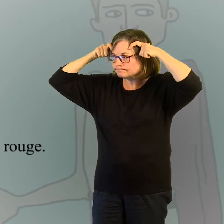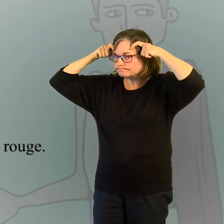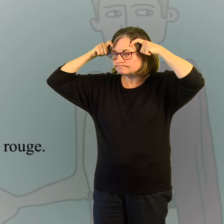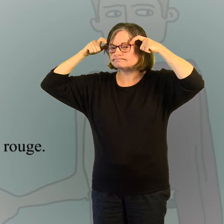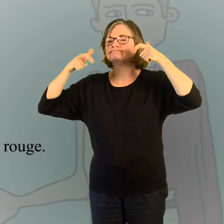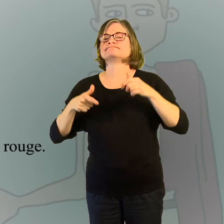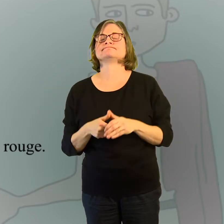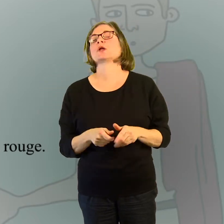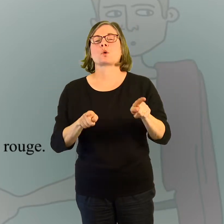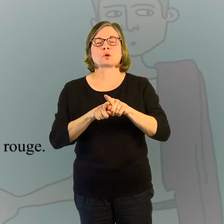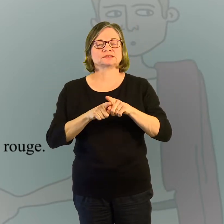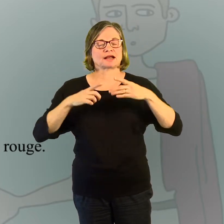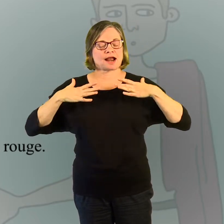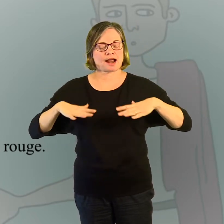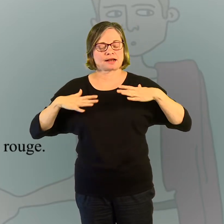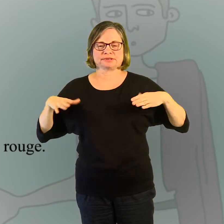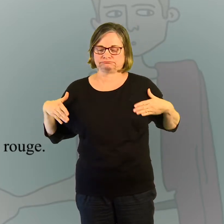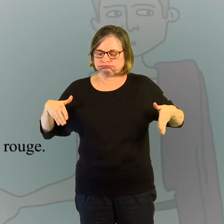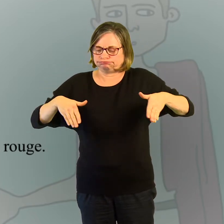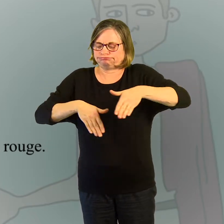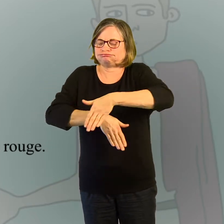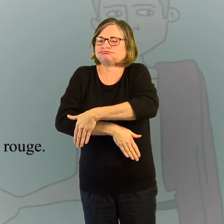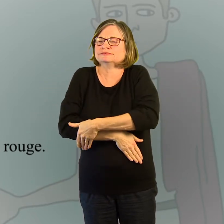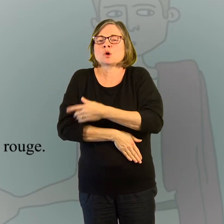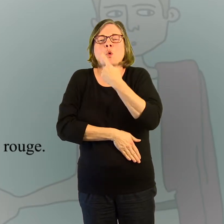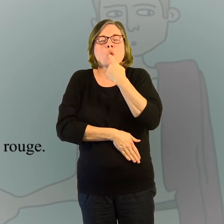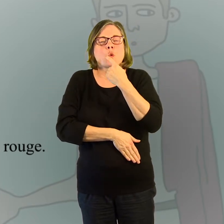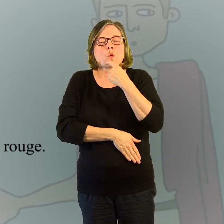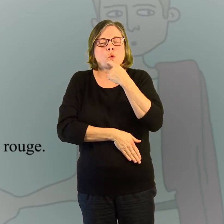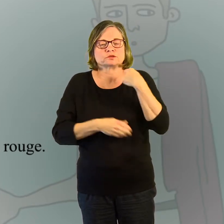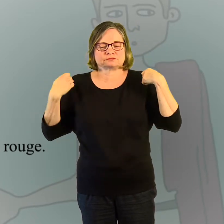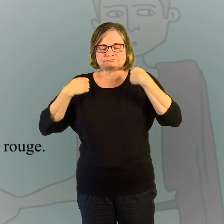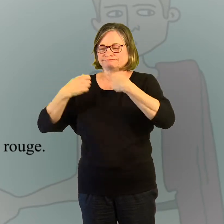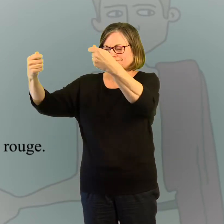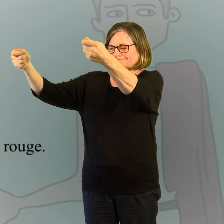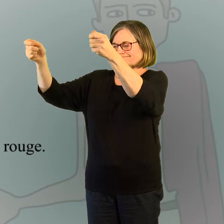tête. Ils lui mettent aussi un vêtement de chef en beau tissu rouge.